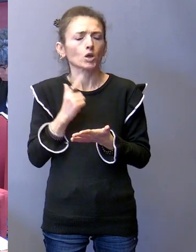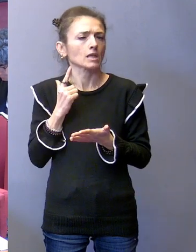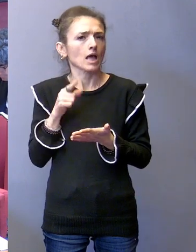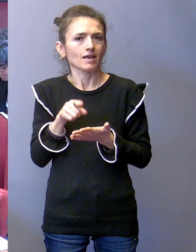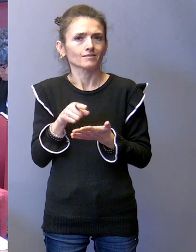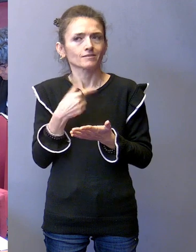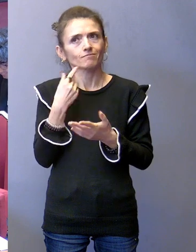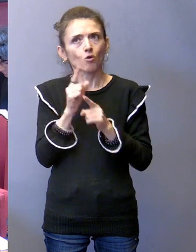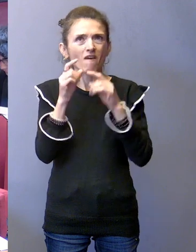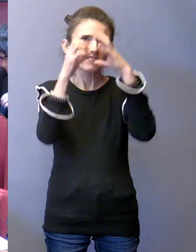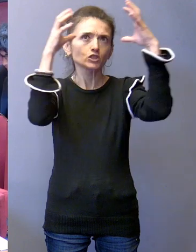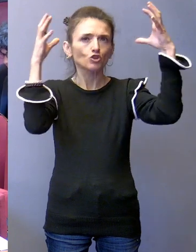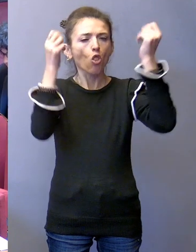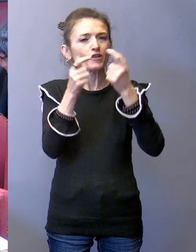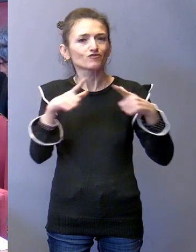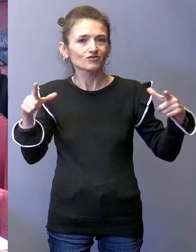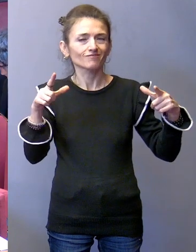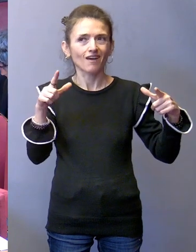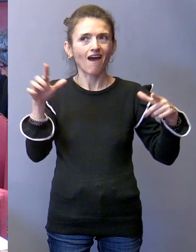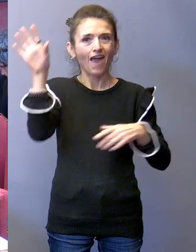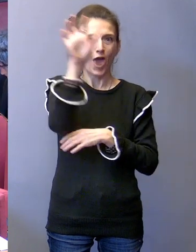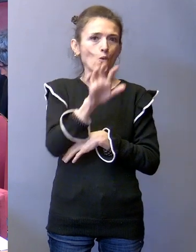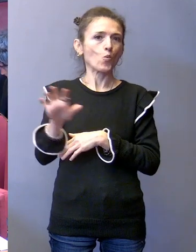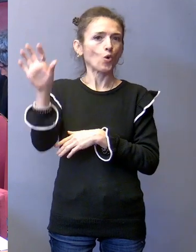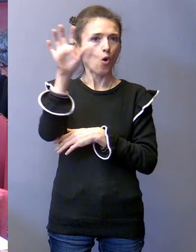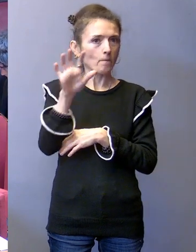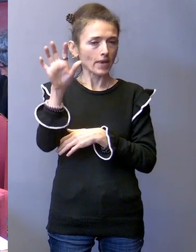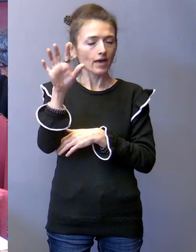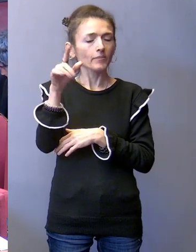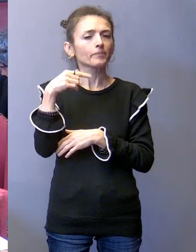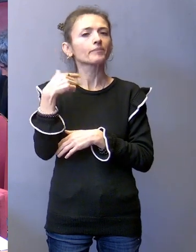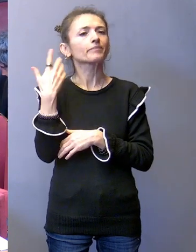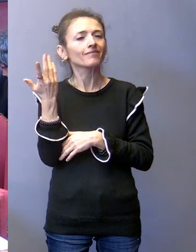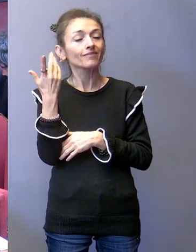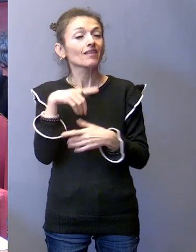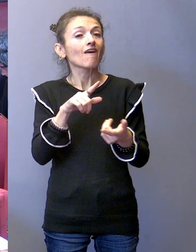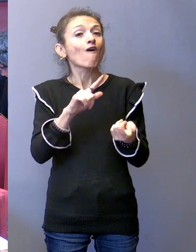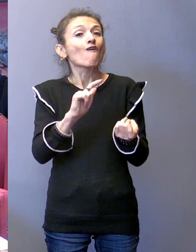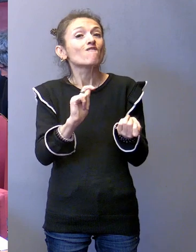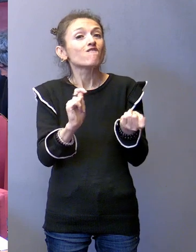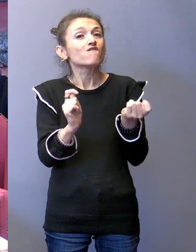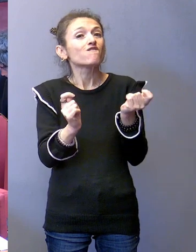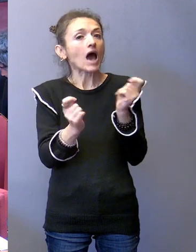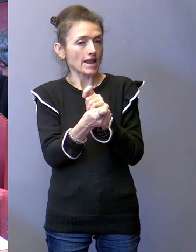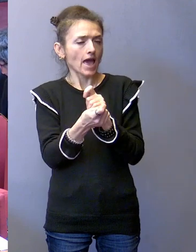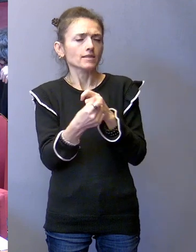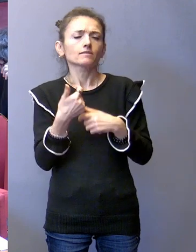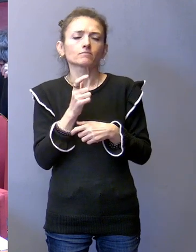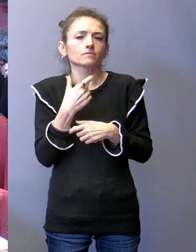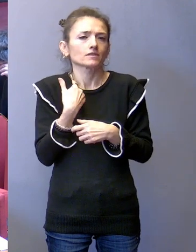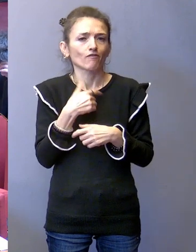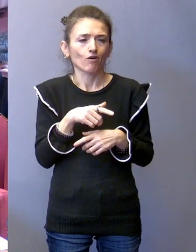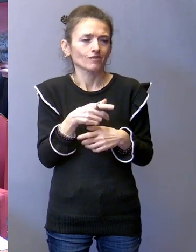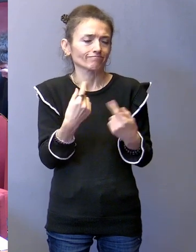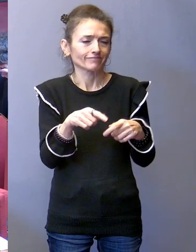europea moderna è che nelle premesse di una variante la chiamo come tale perché questa è una variante